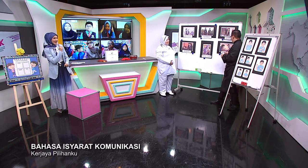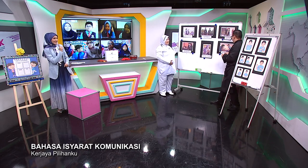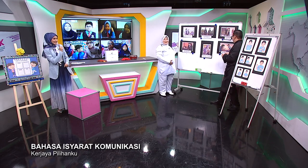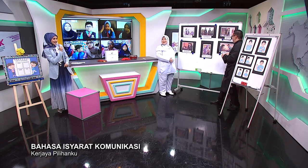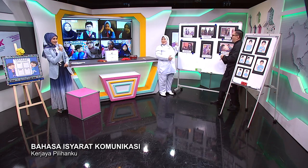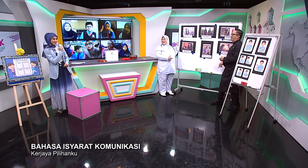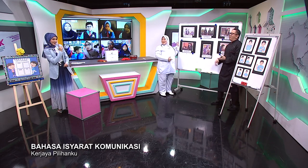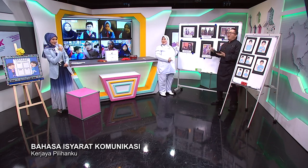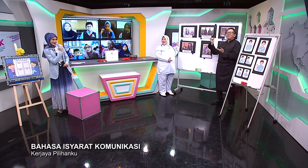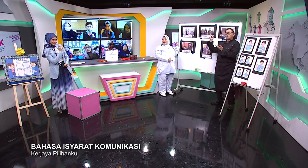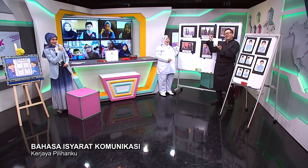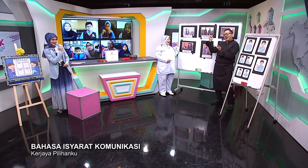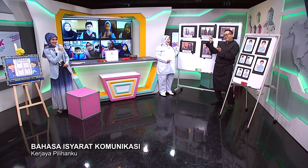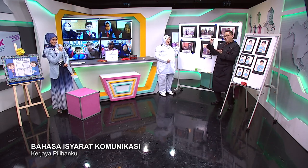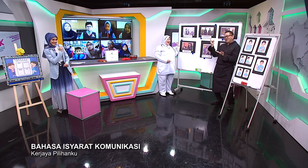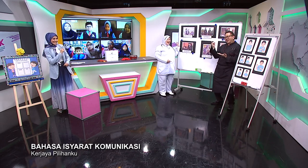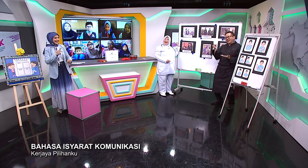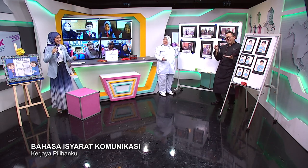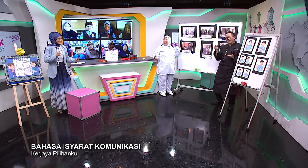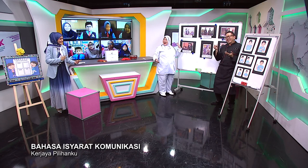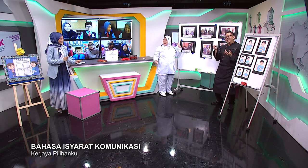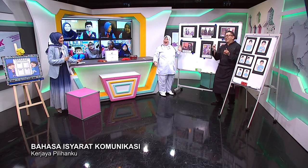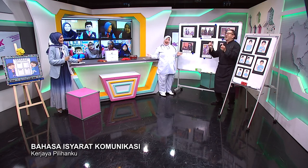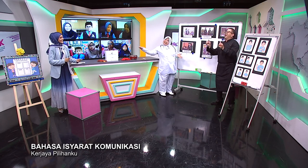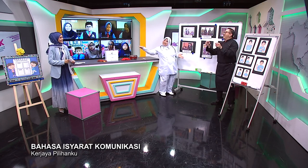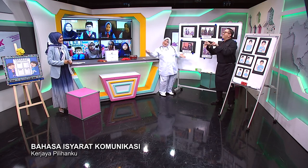Macam tak je cikgu. Pramugari.